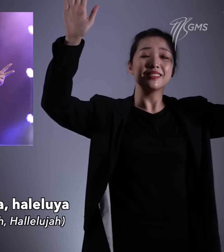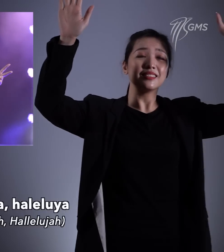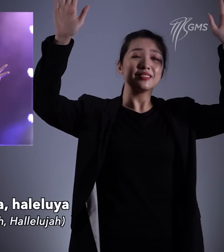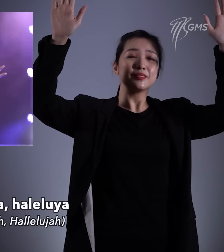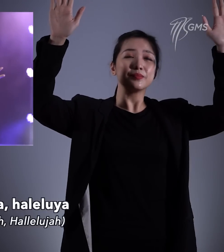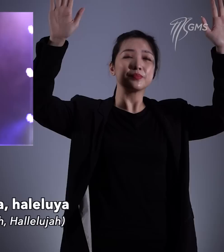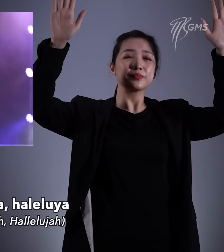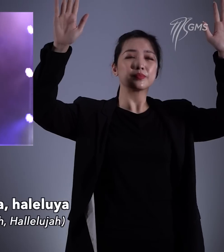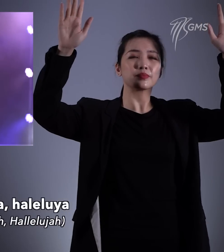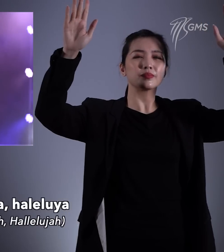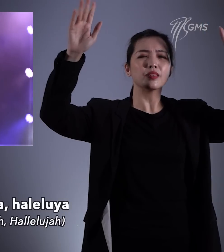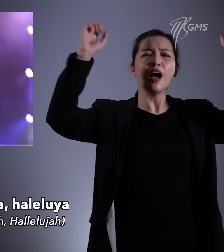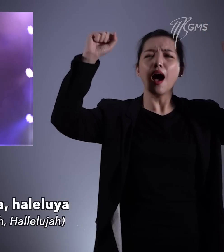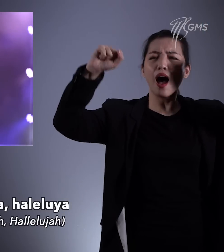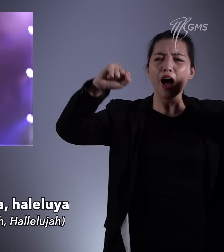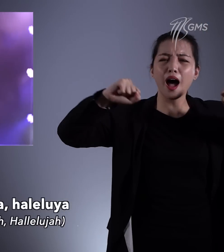We sing